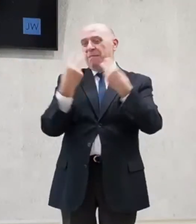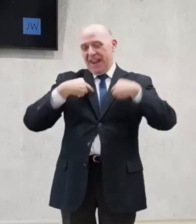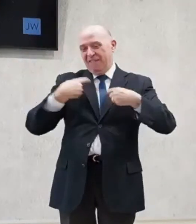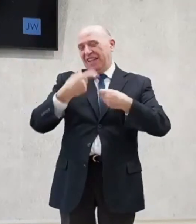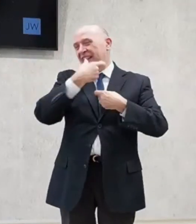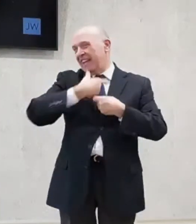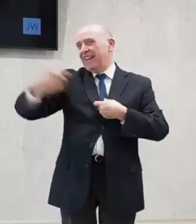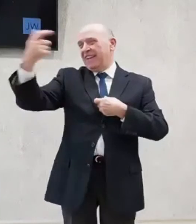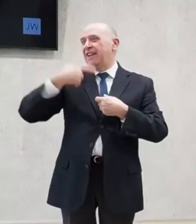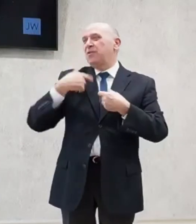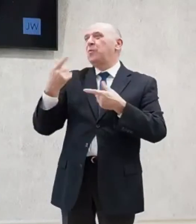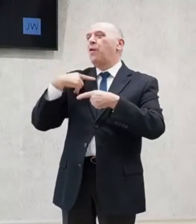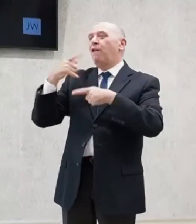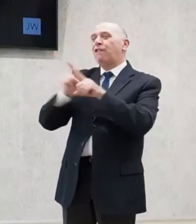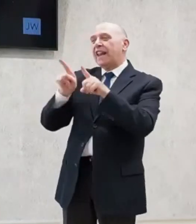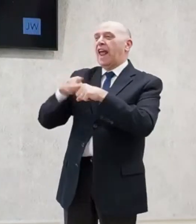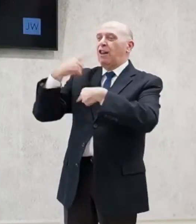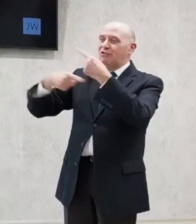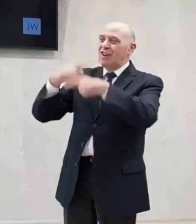e genero Massimiliano